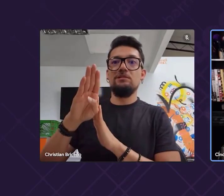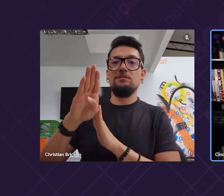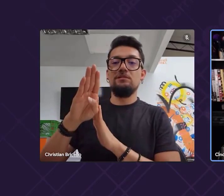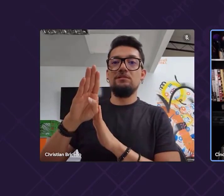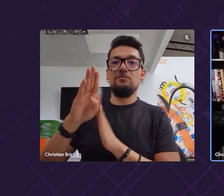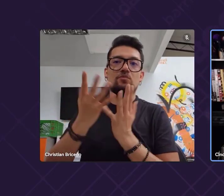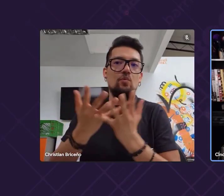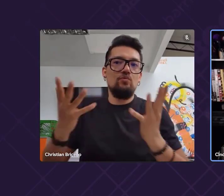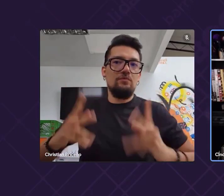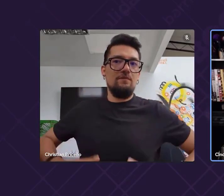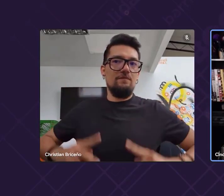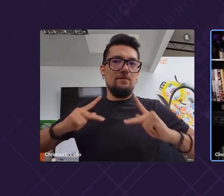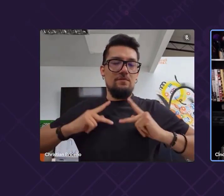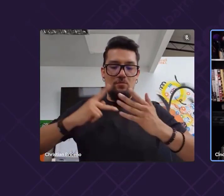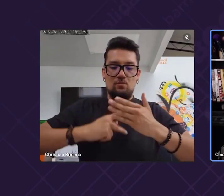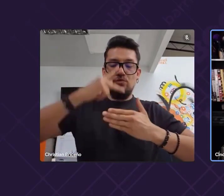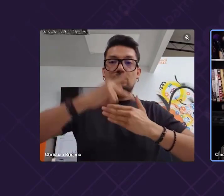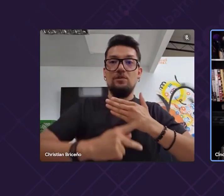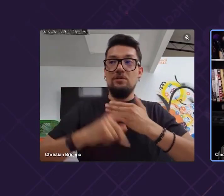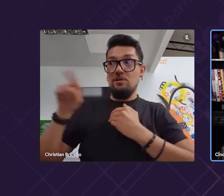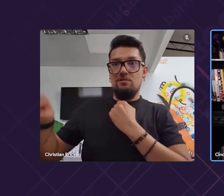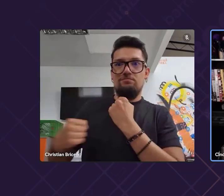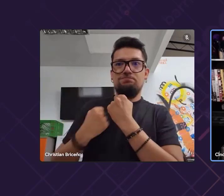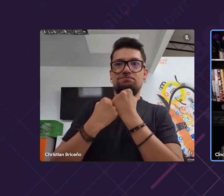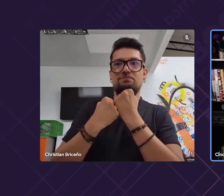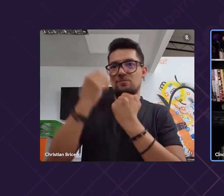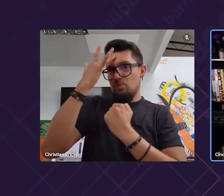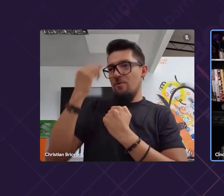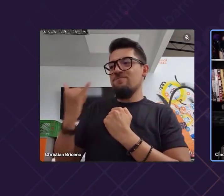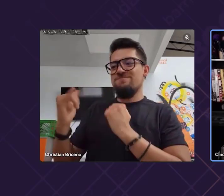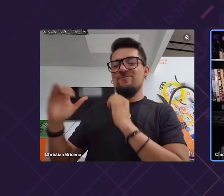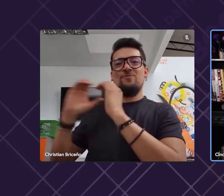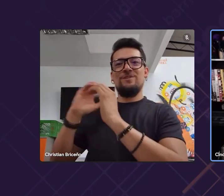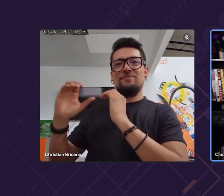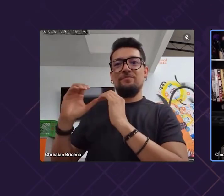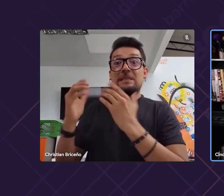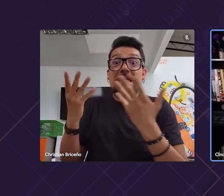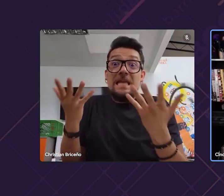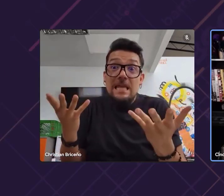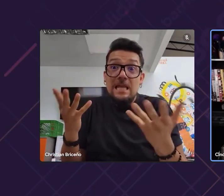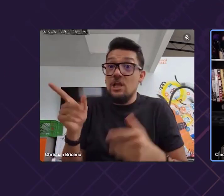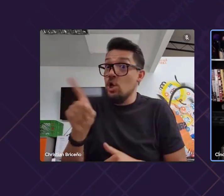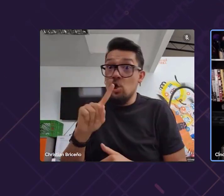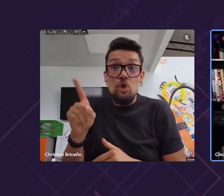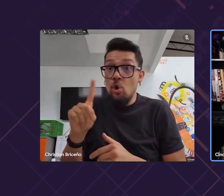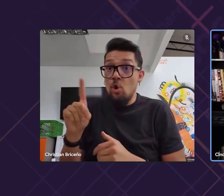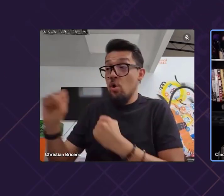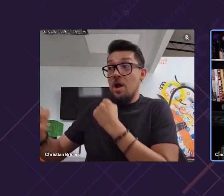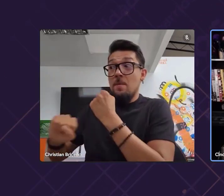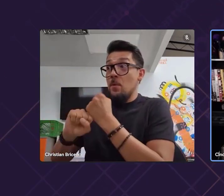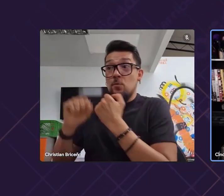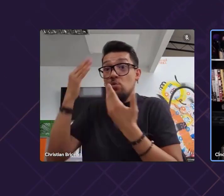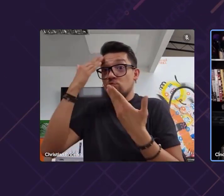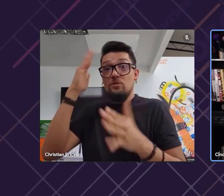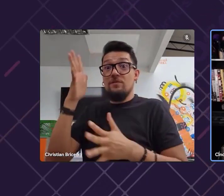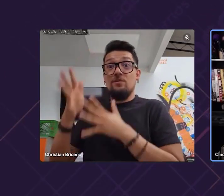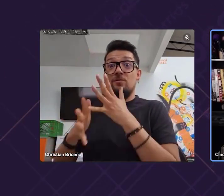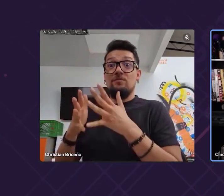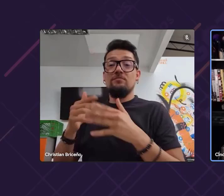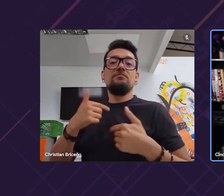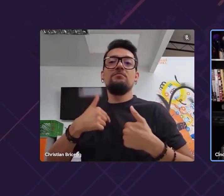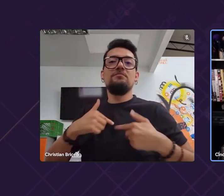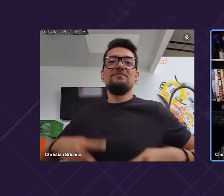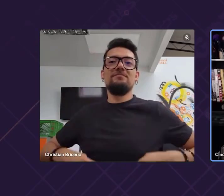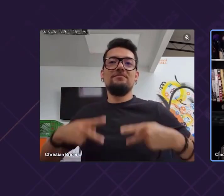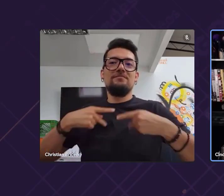oportunidades, he tenido muchas oportunidades también de salir adelante, de estar en proyectos donde también me han permitido ser una persona